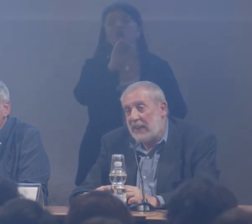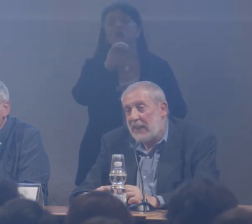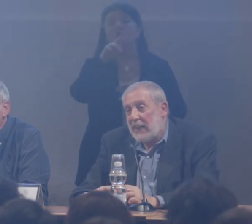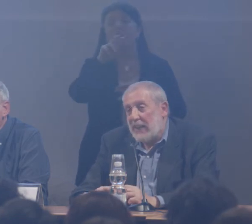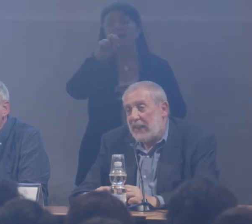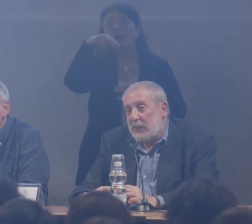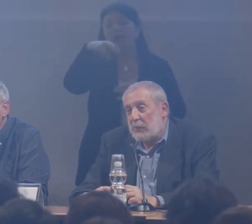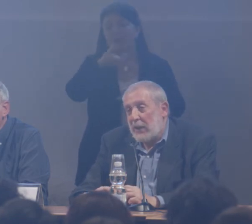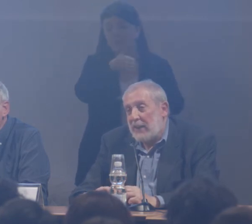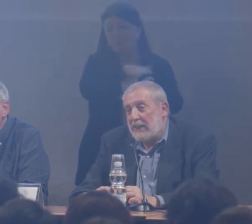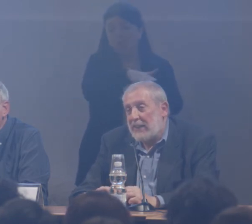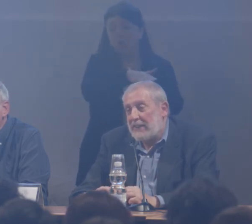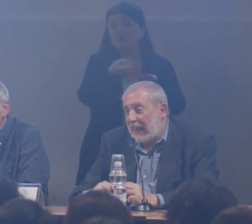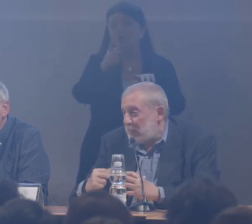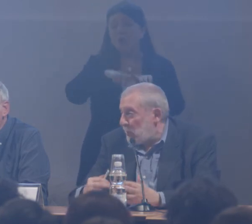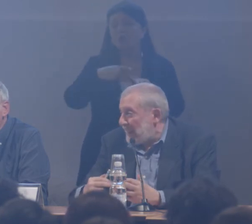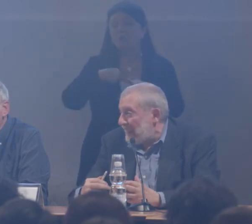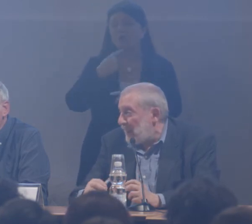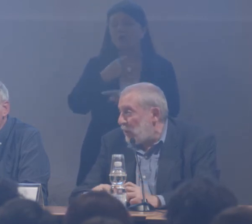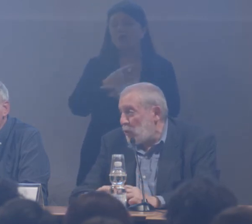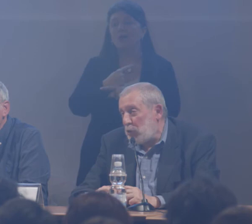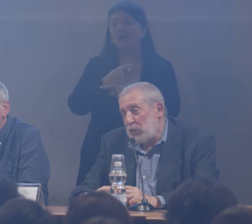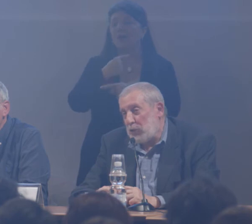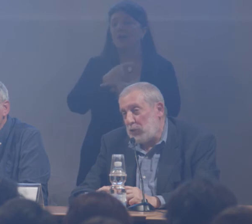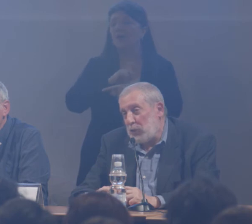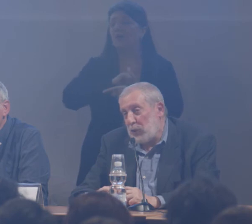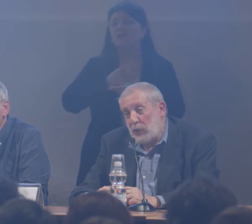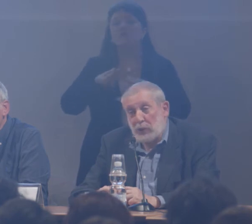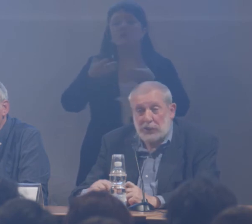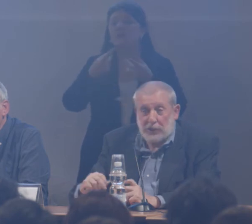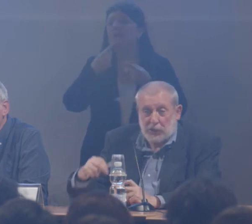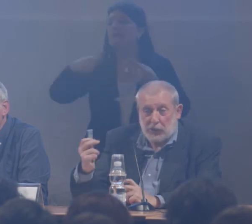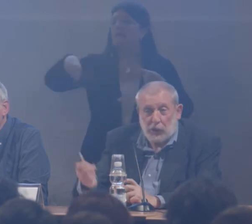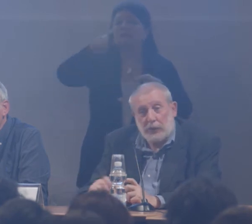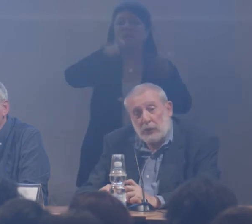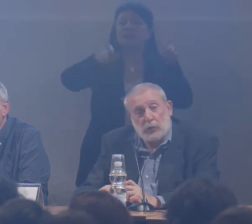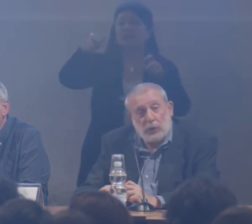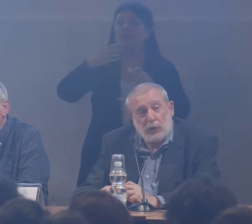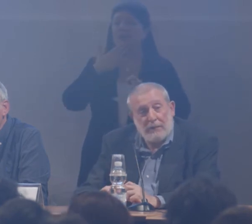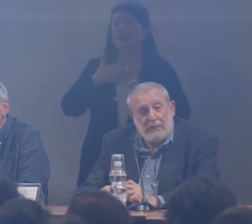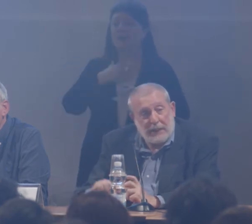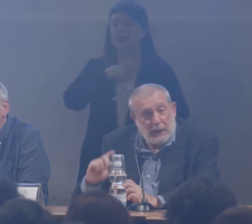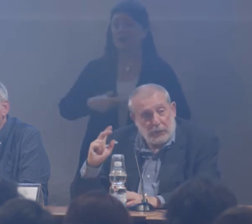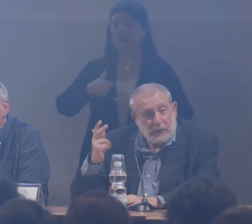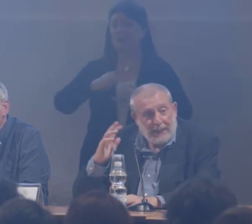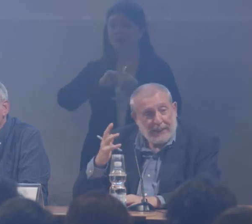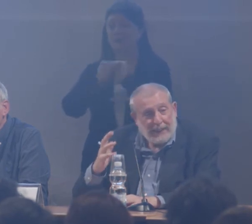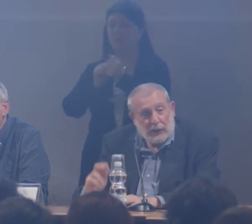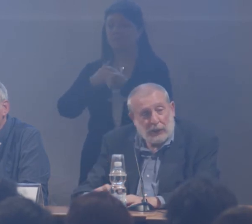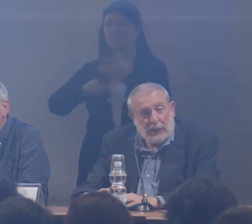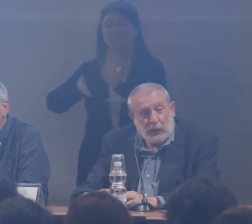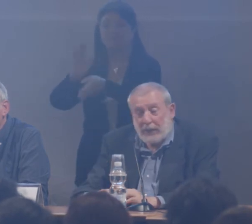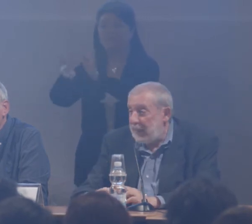genere, insomma, ascoltata oggi con tutto quello che ci circonda e tutto quello che vediamo, la